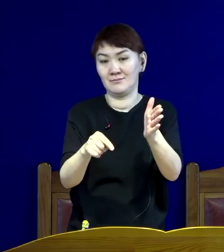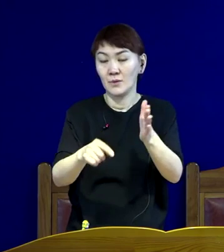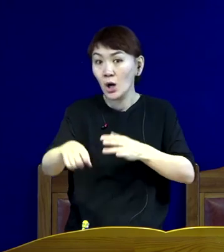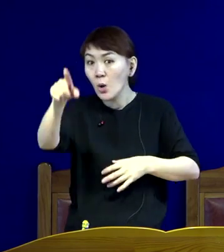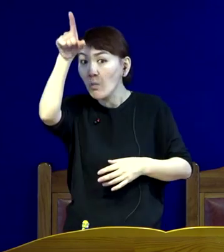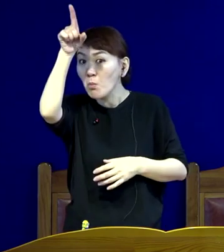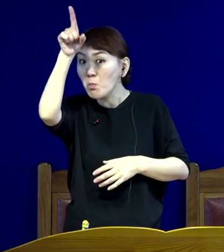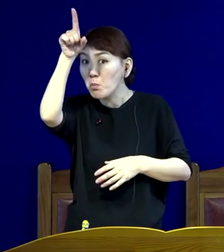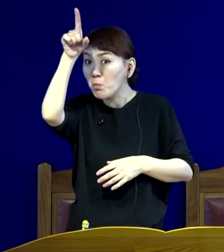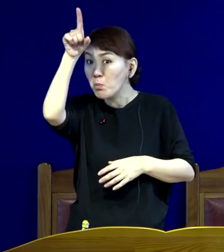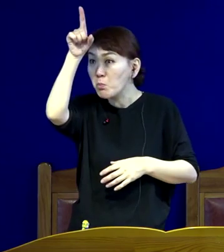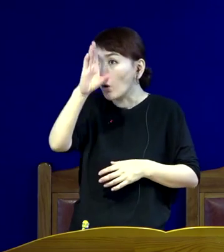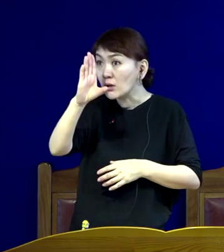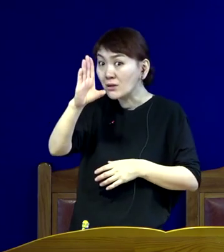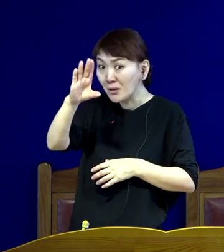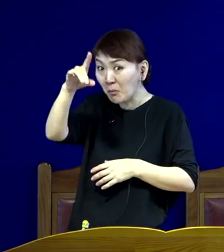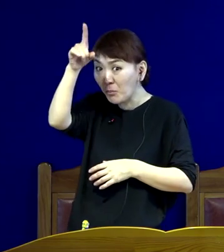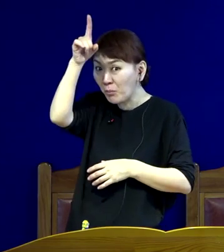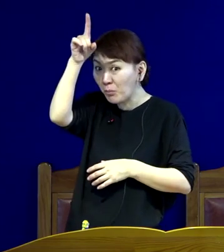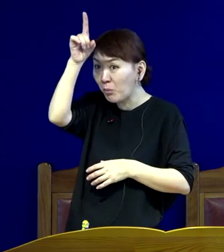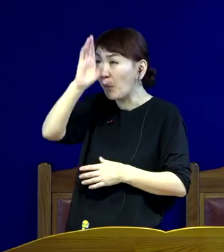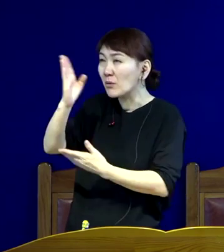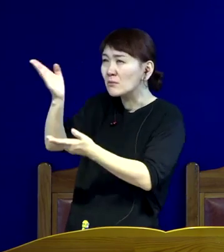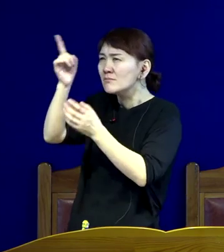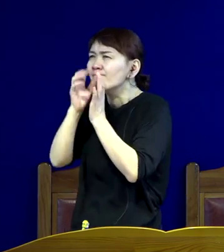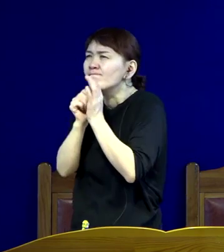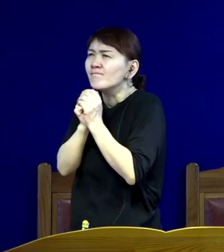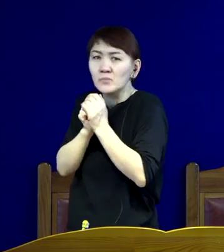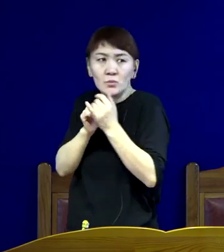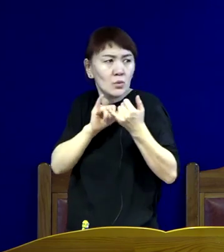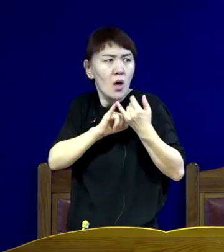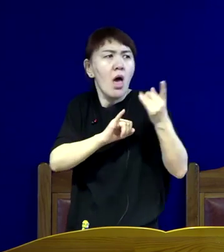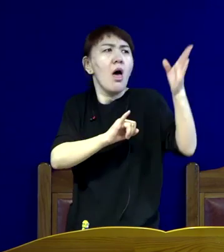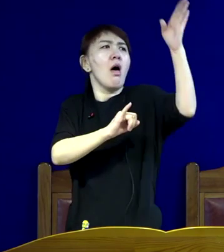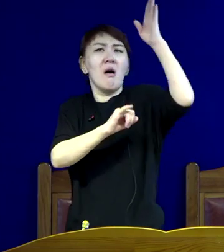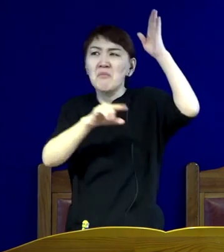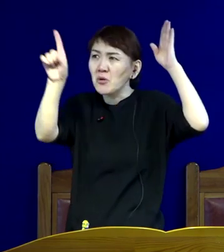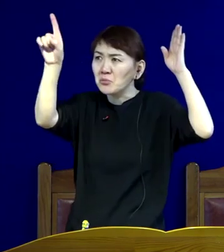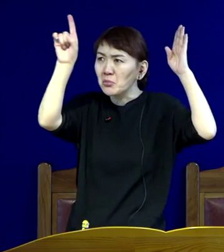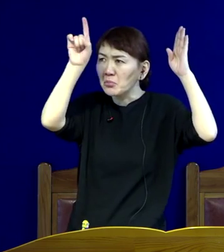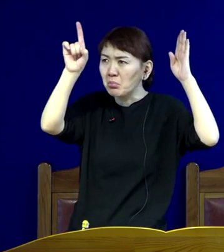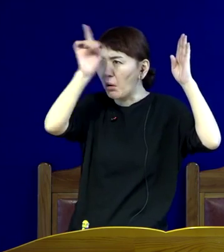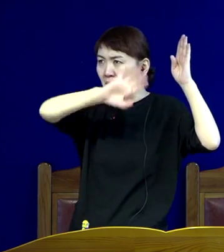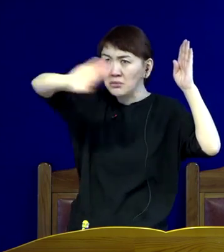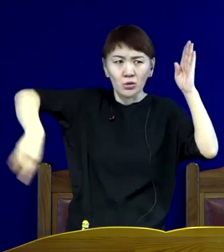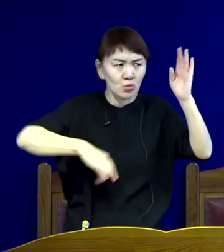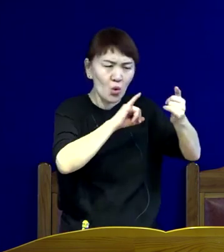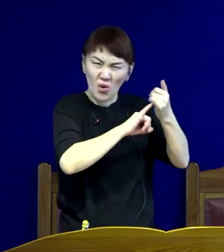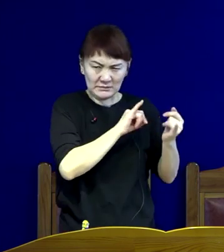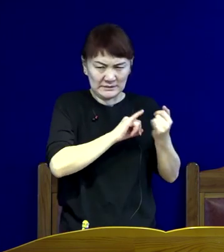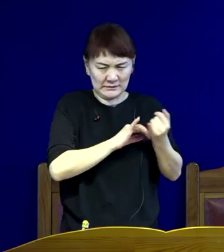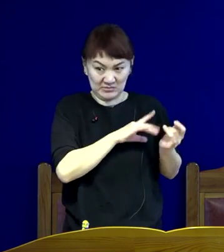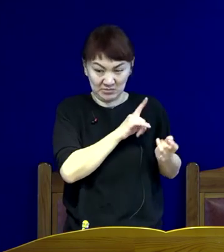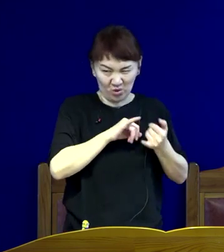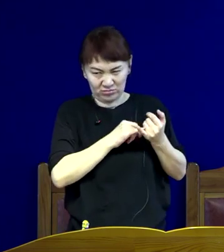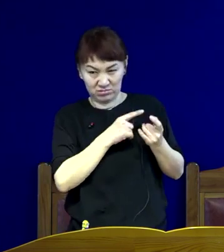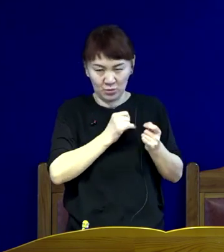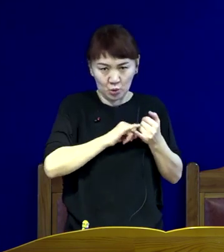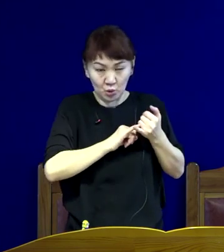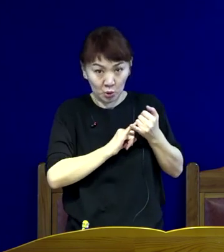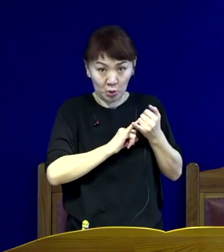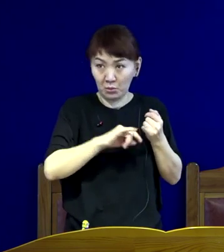Бурханаас илүү нөхрийг нэг тавьчих юм бол болохгүй. Бурханаас илүү эхнэрийнхээ нэг тавьчих юм бол болохгүй. Бурхан